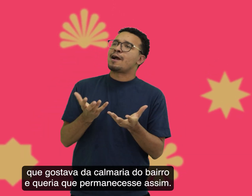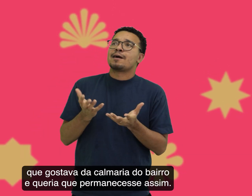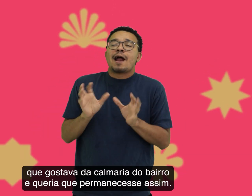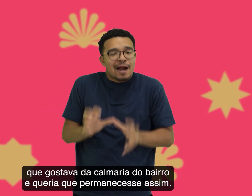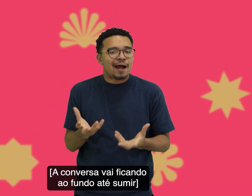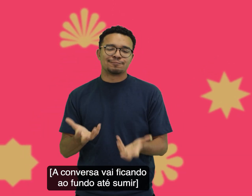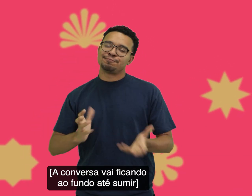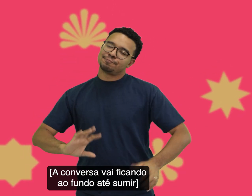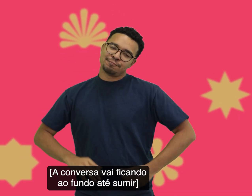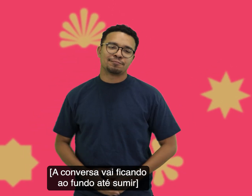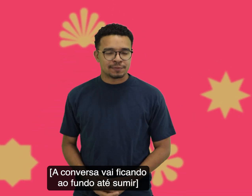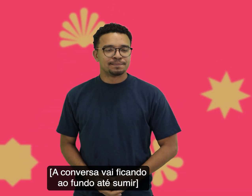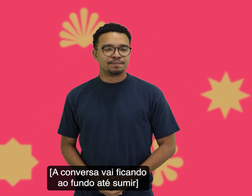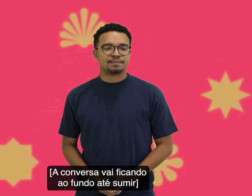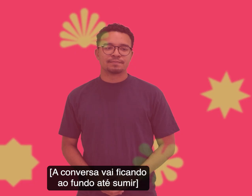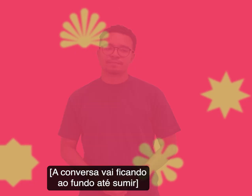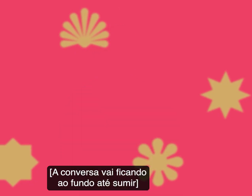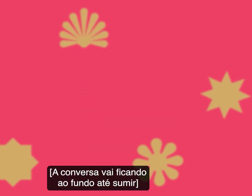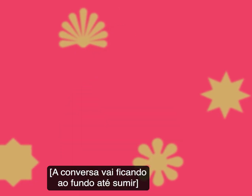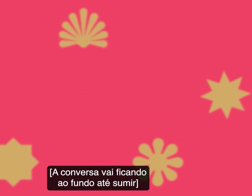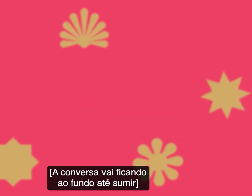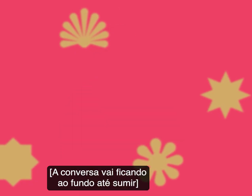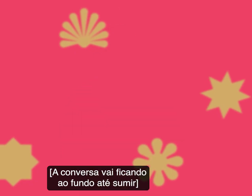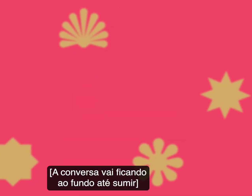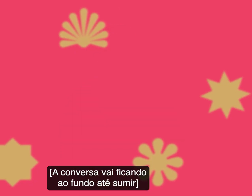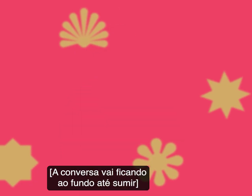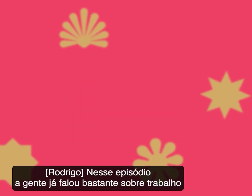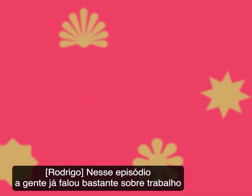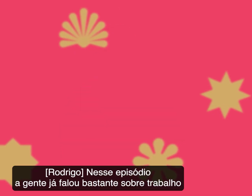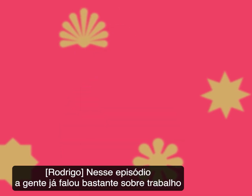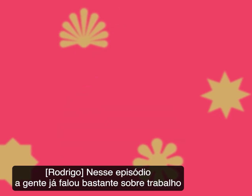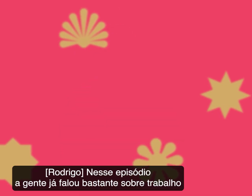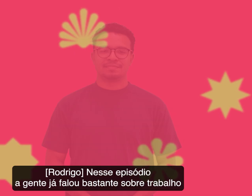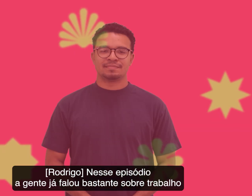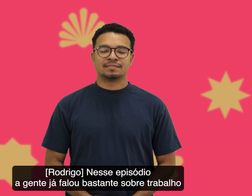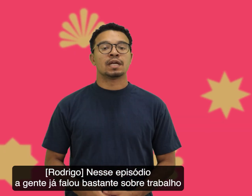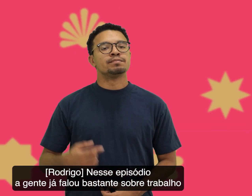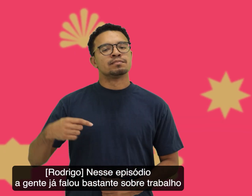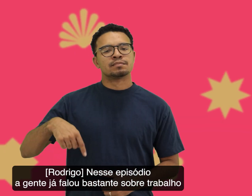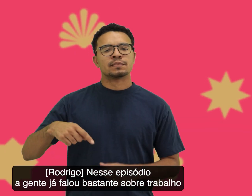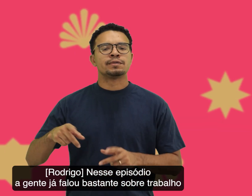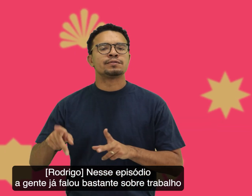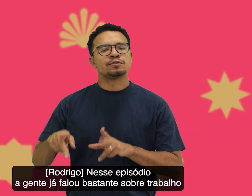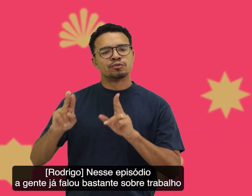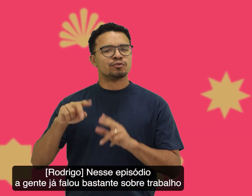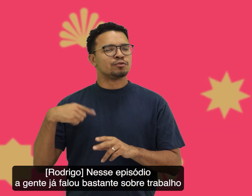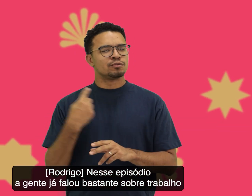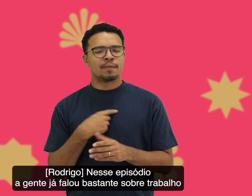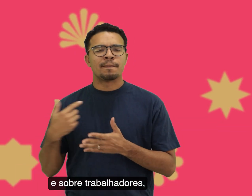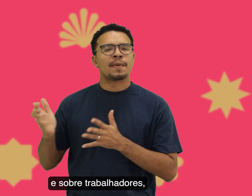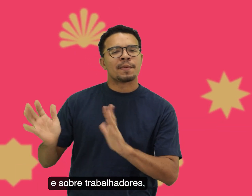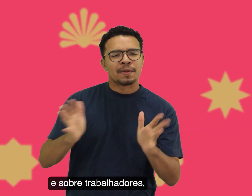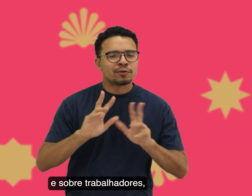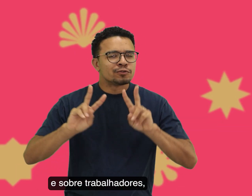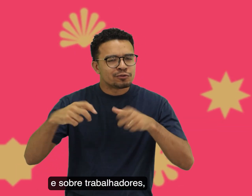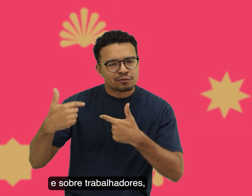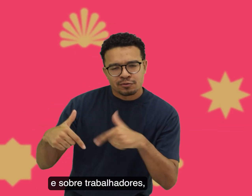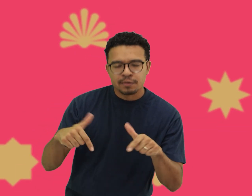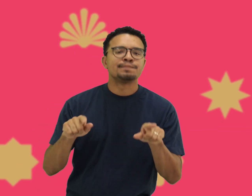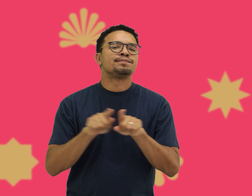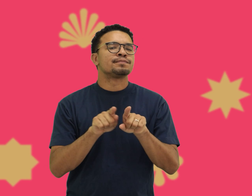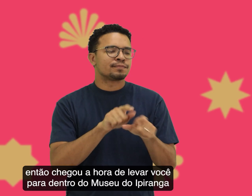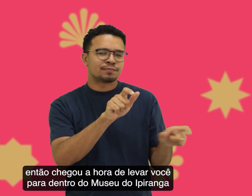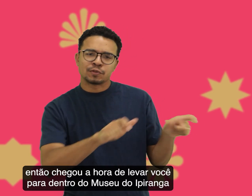queria que permanecesse assim. Exatamente. Nesse episódio a gente já falou bastante sobre trabalho e